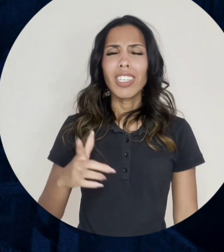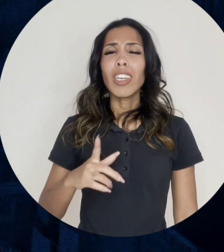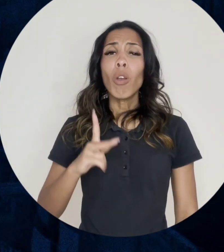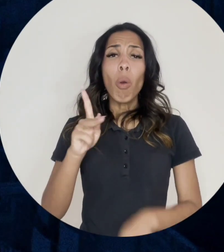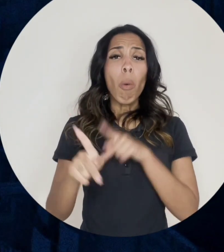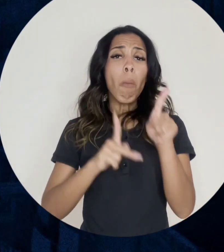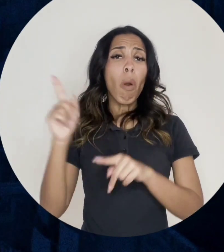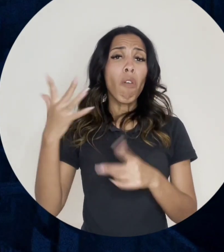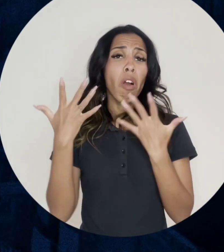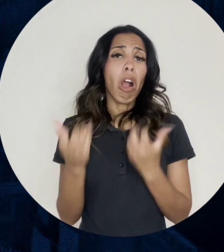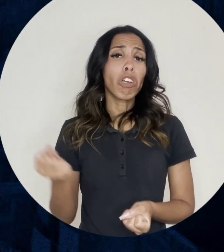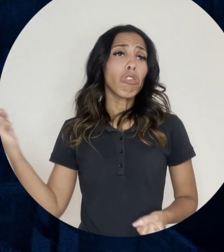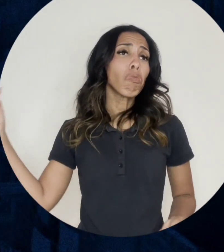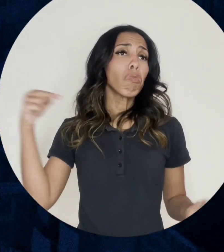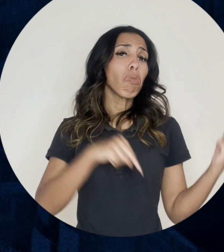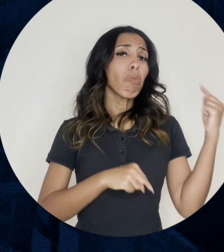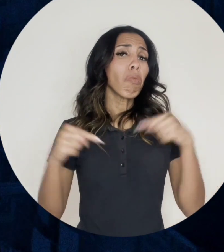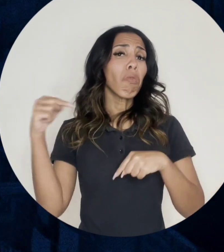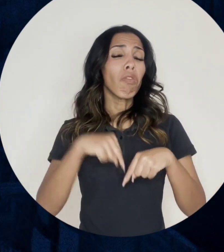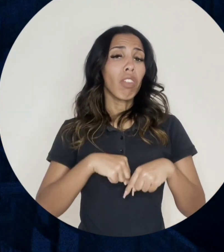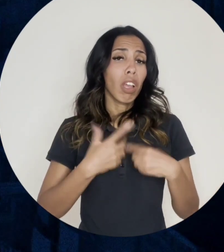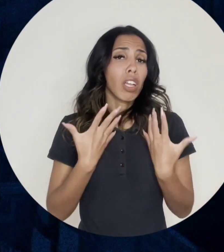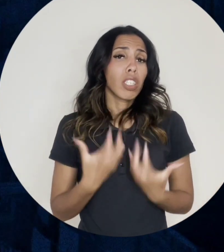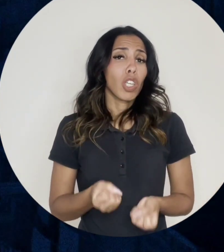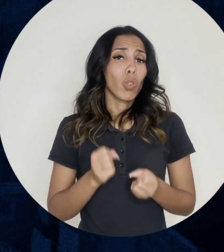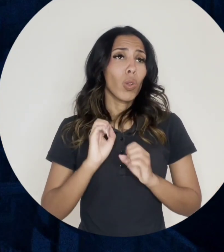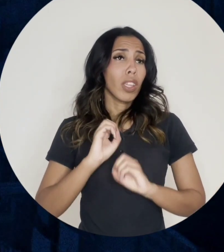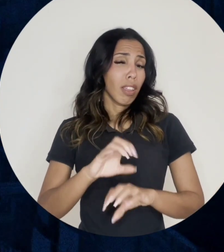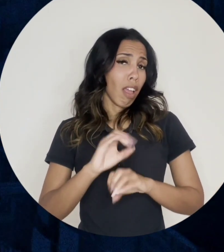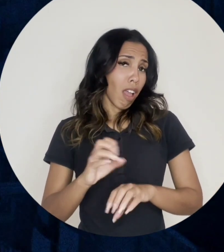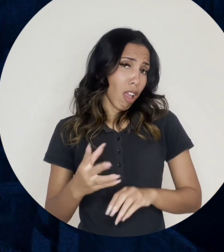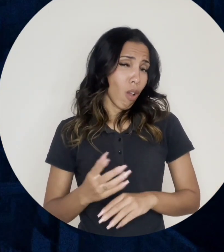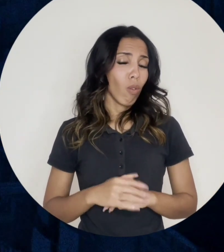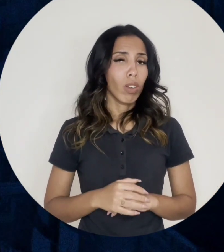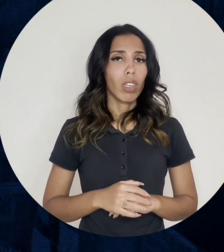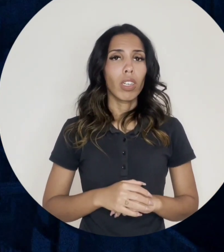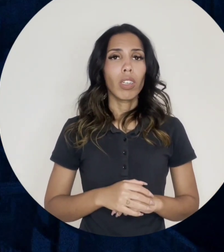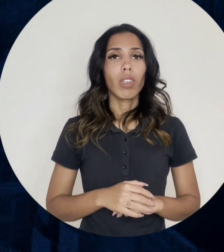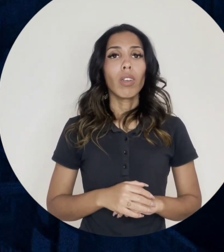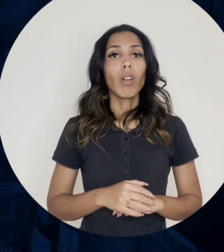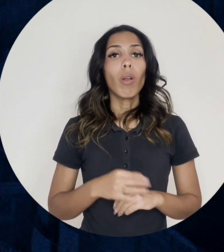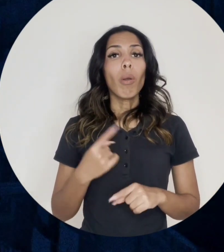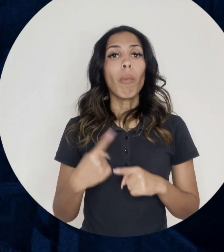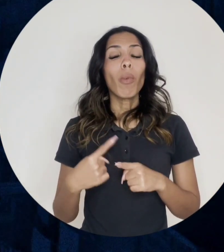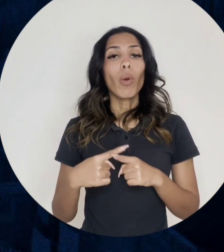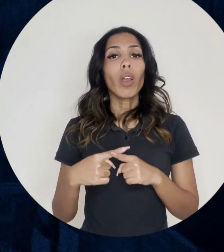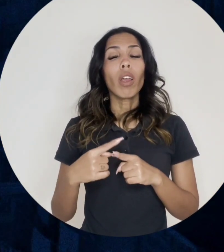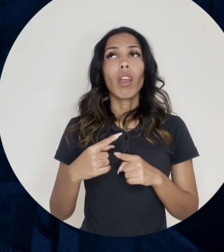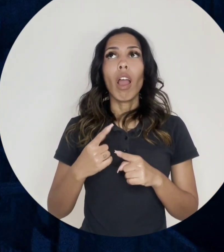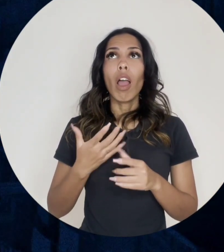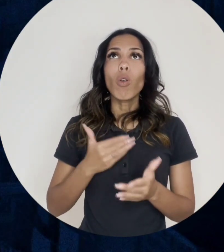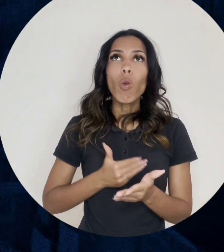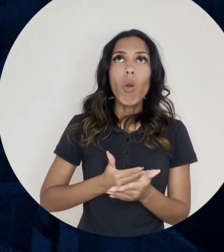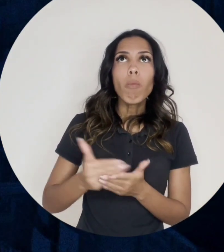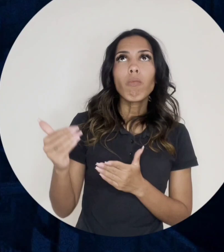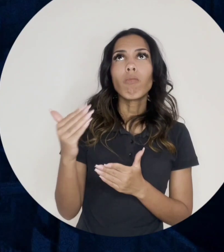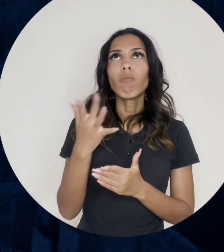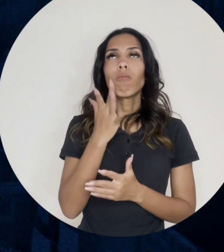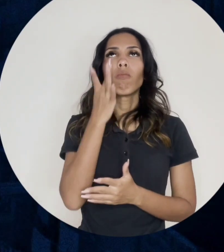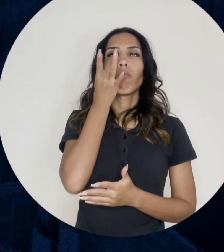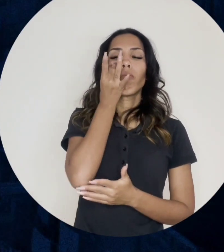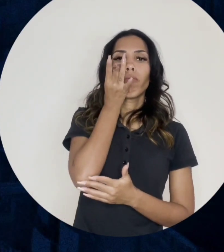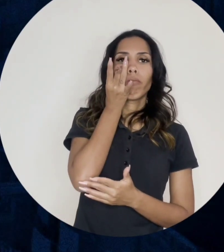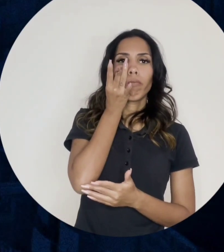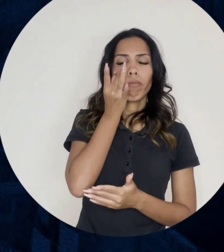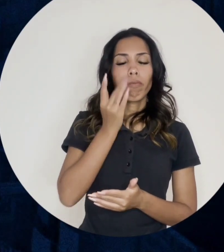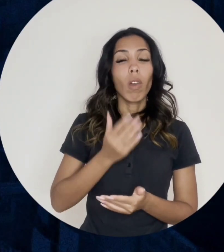vem. Bem legal, porque na verdade é a sua introdução a esse mundo social, né? Minha introdução,